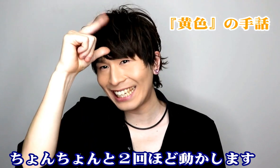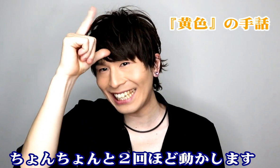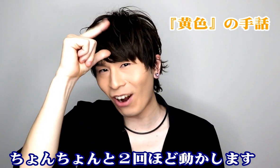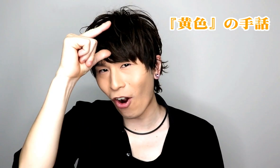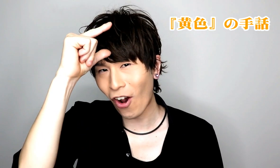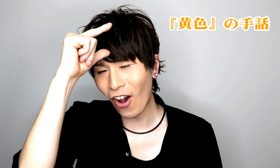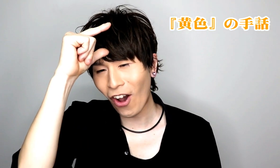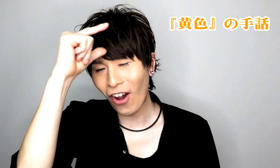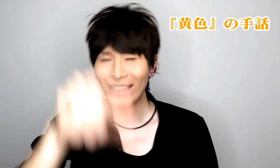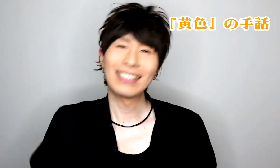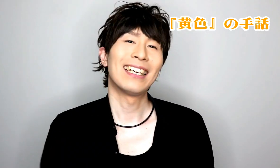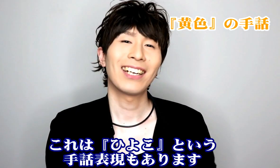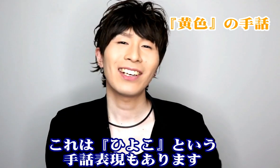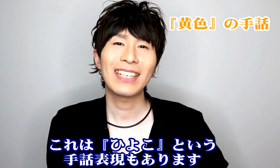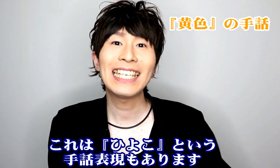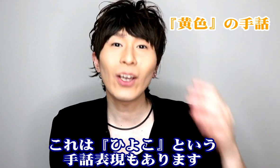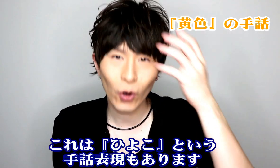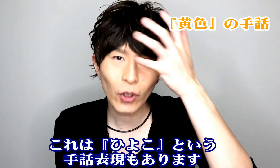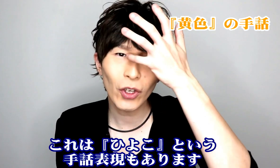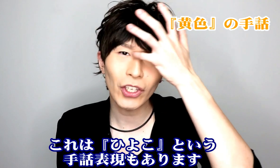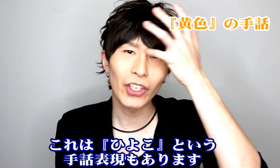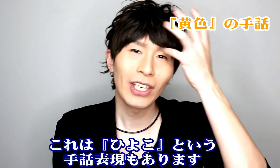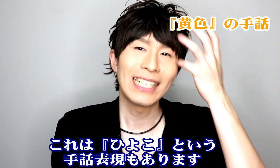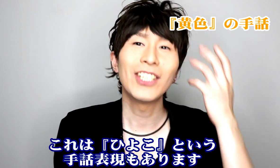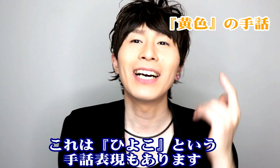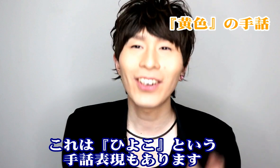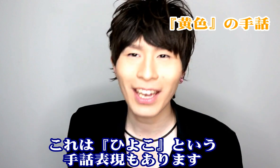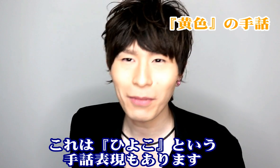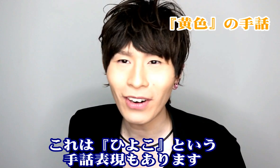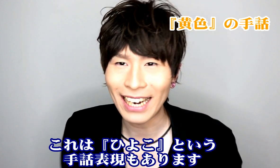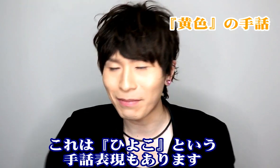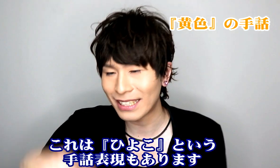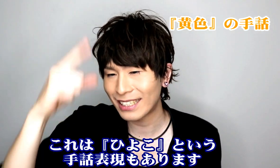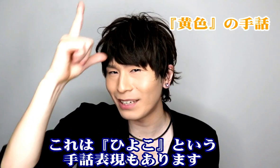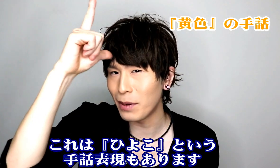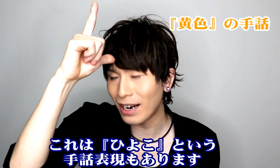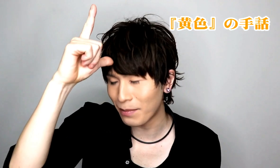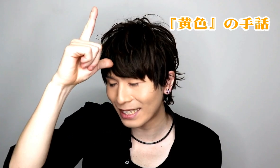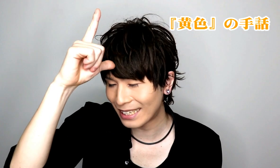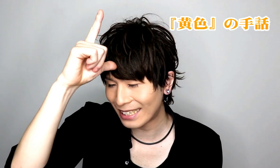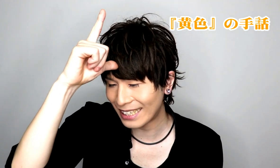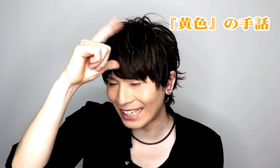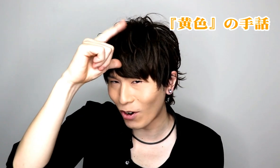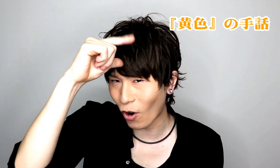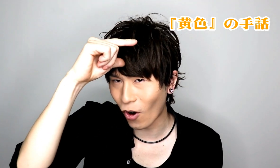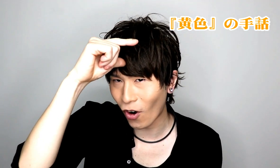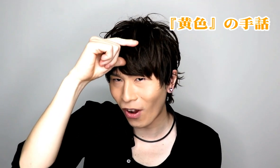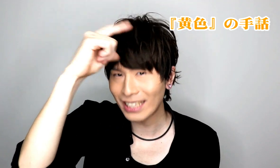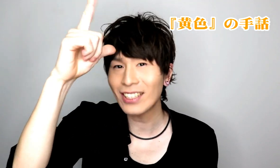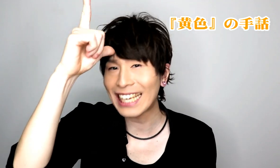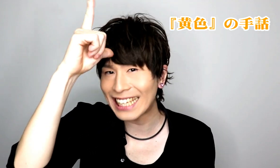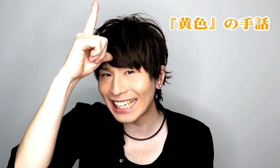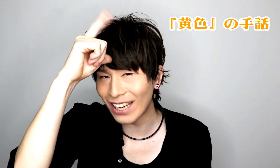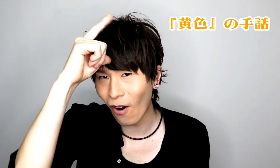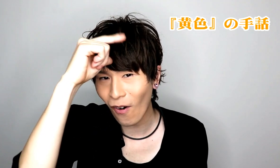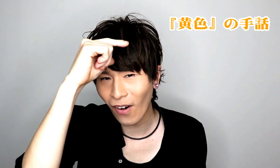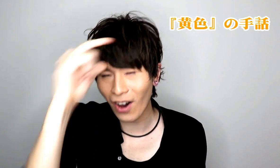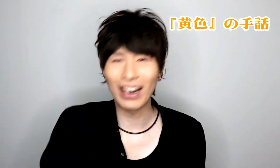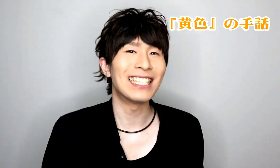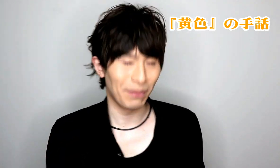色、これはひよこという手話表現もあります、意味もあります。ひよこ、そして黄色、同じ意味です